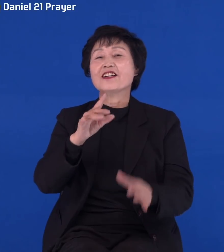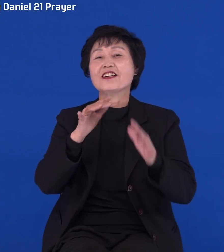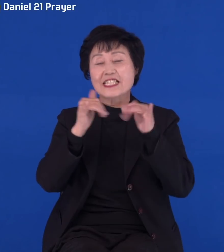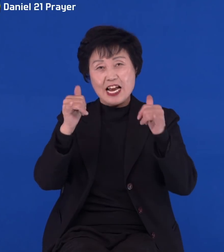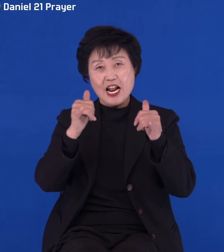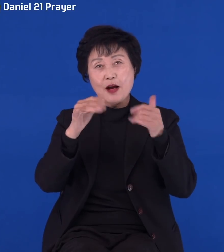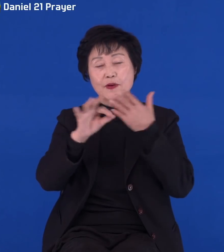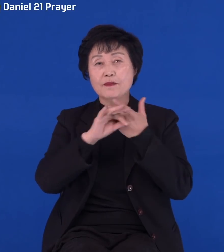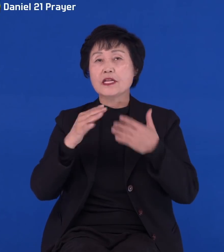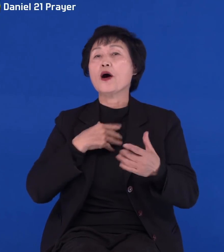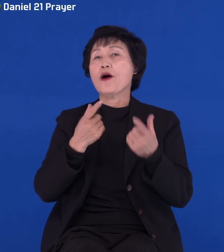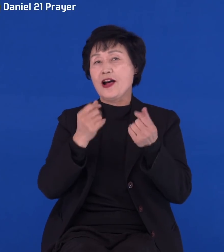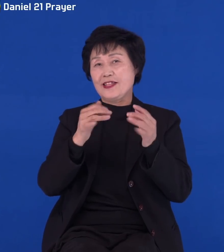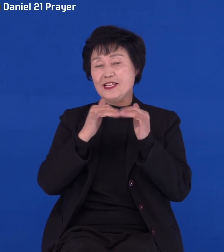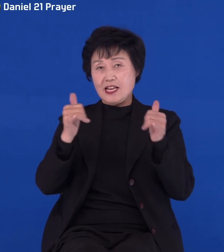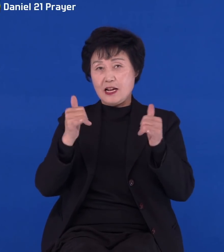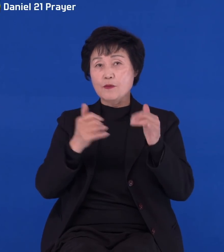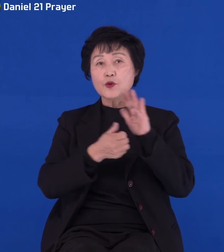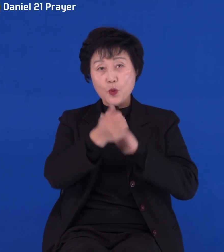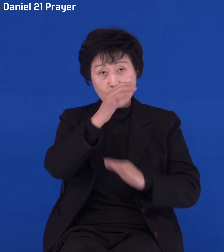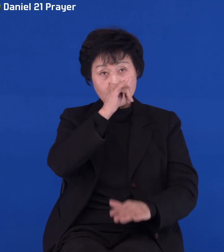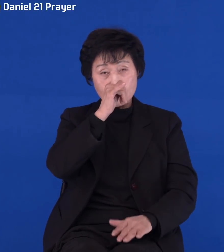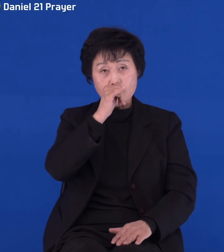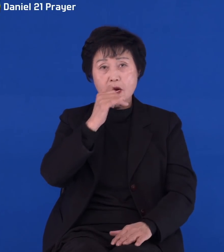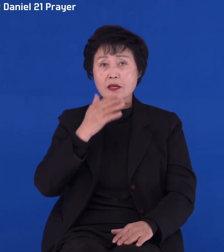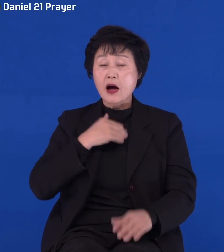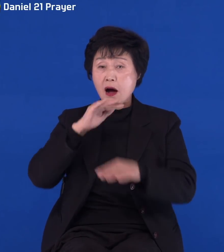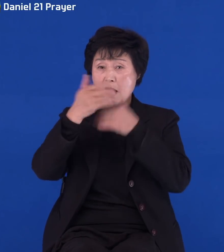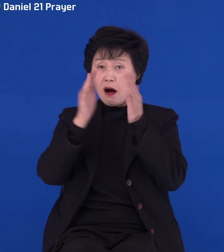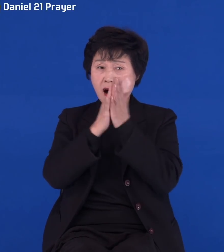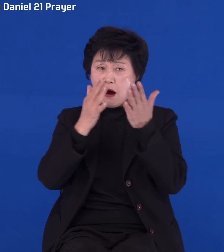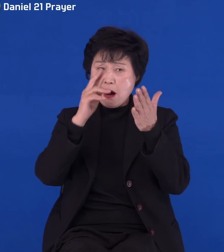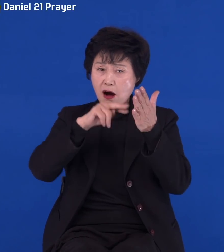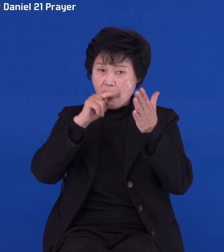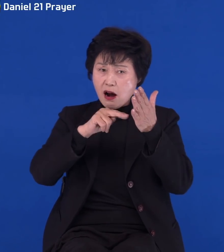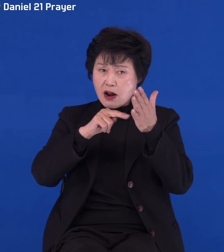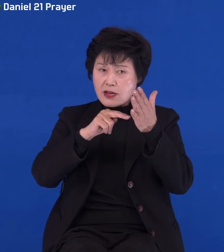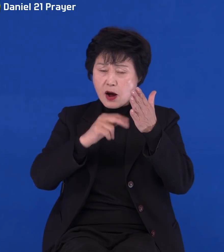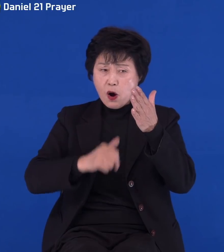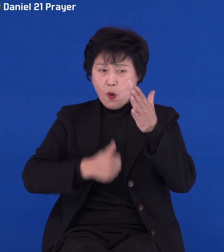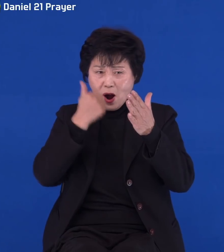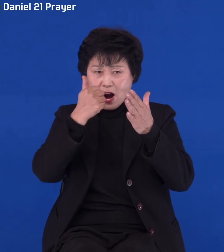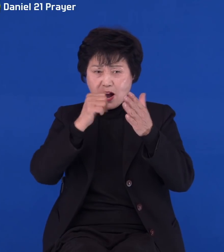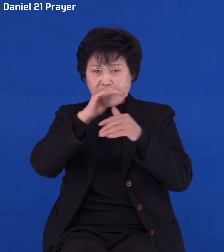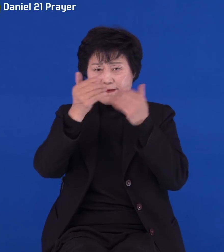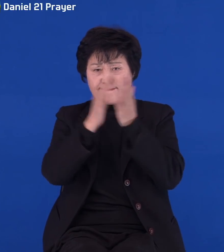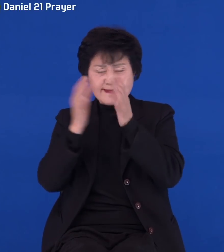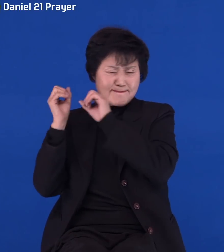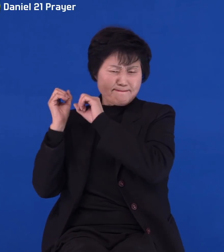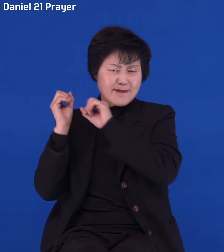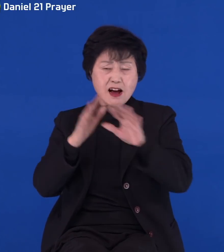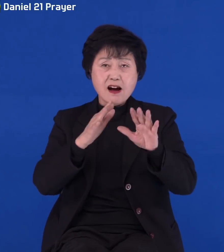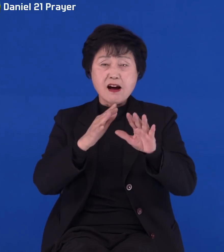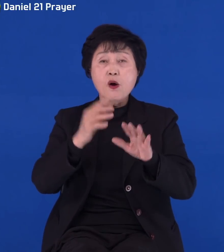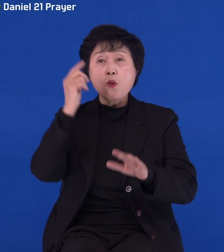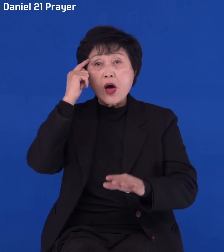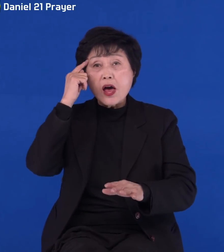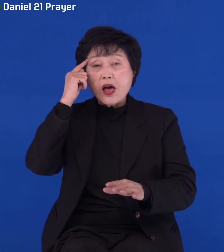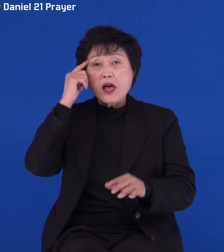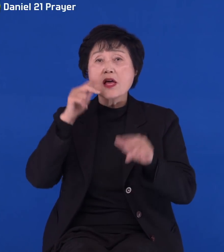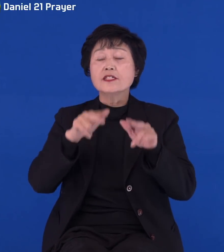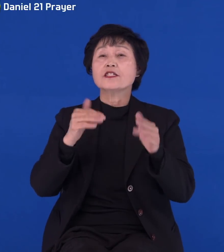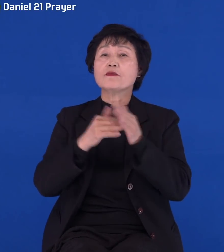성경책을 던져버렸어요. 왜냐? 출애굽기를 보니까 너무 화가 나는 거예요. 하나님이 10가지 재앙 속에서 하나님이 살아계심을 보여줬잖아요.